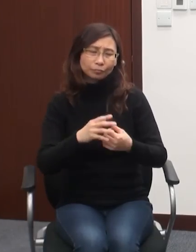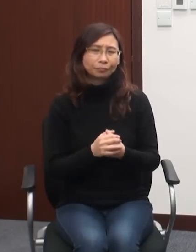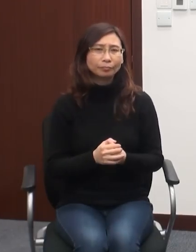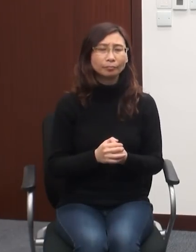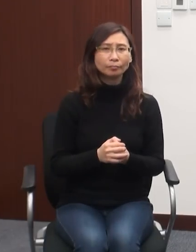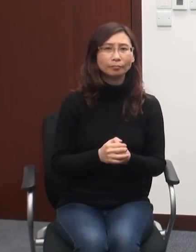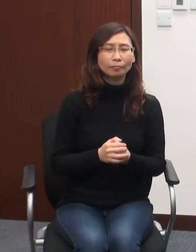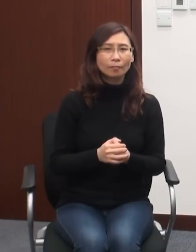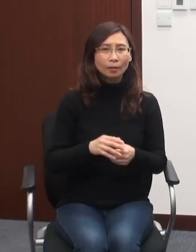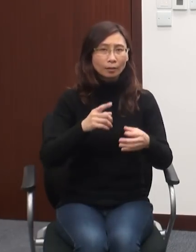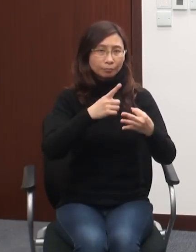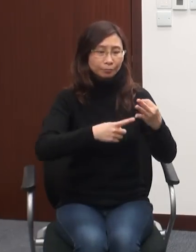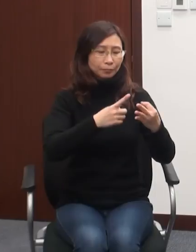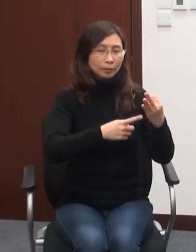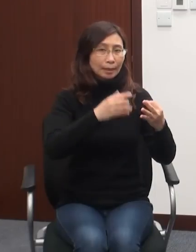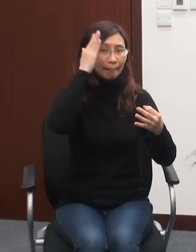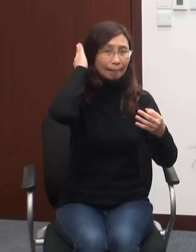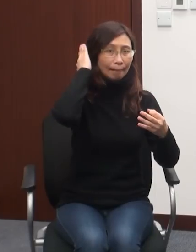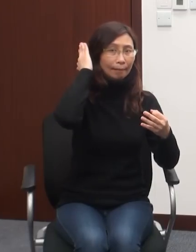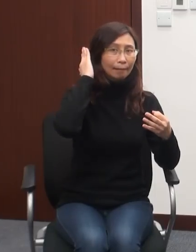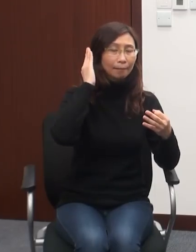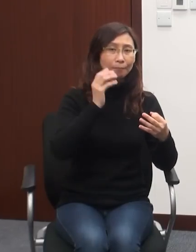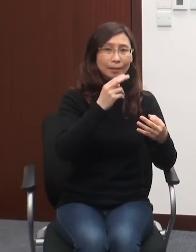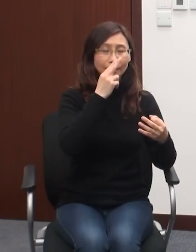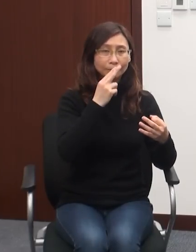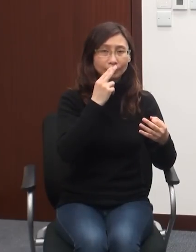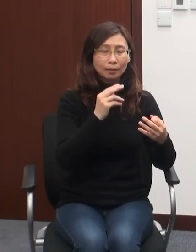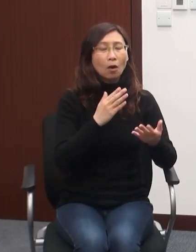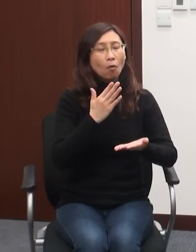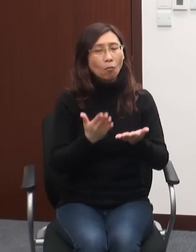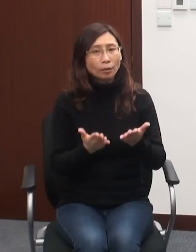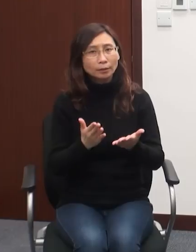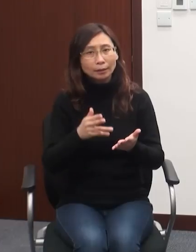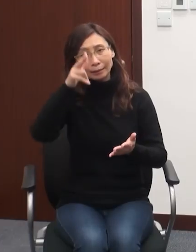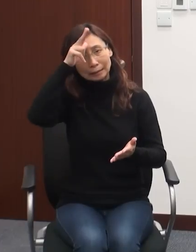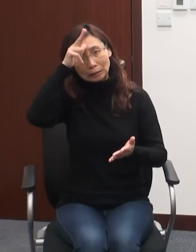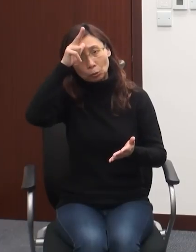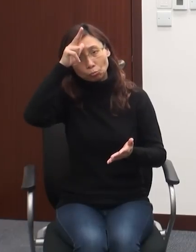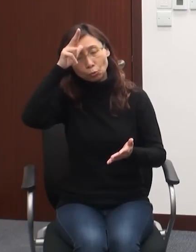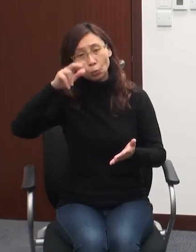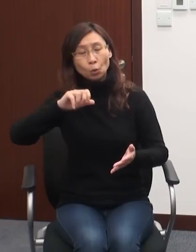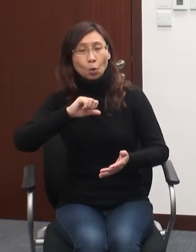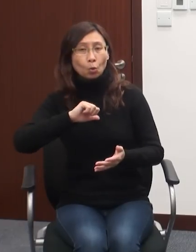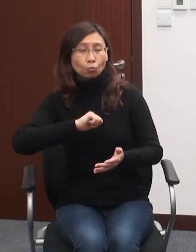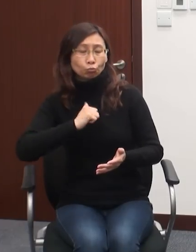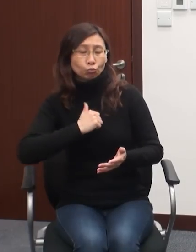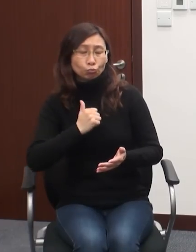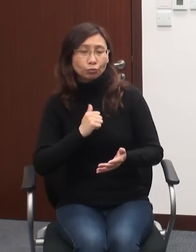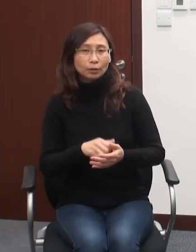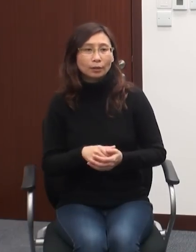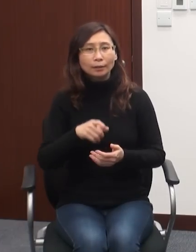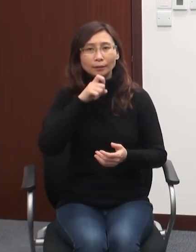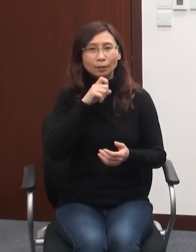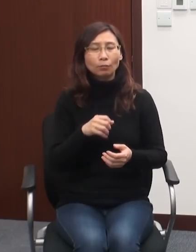話，無論係曾玉成啊，又或者甚至係一啲即係政府官員都講過，就係話其實即係雲念上次拉布都成功